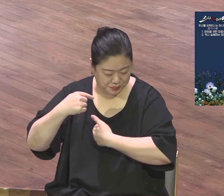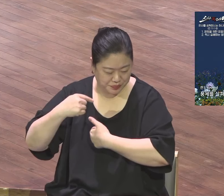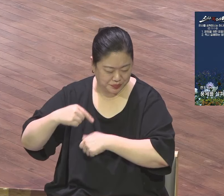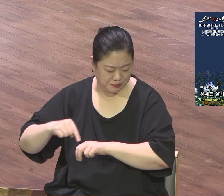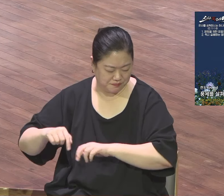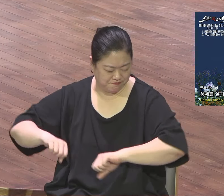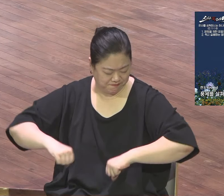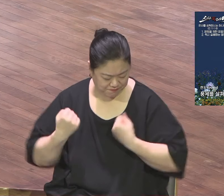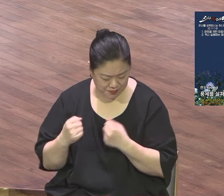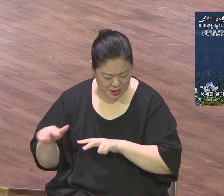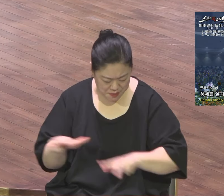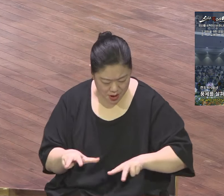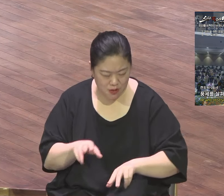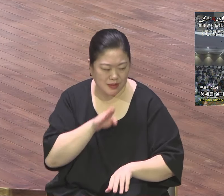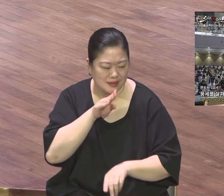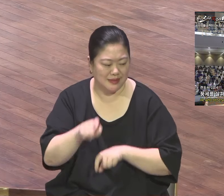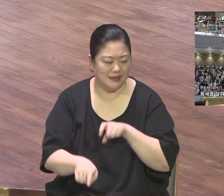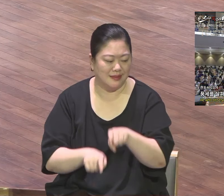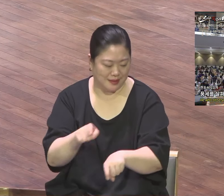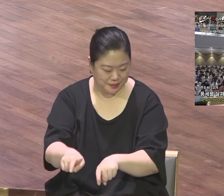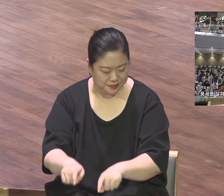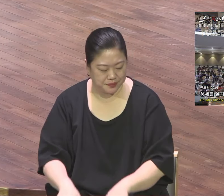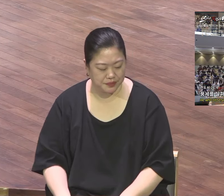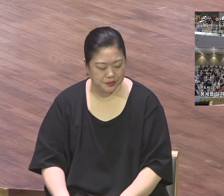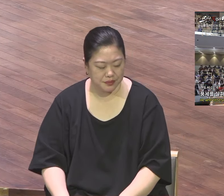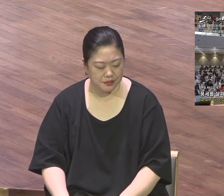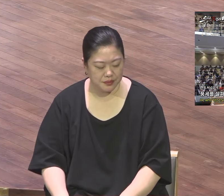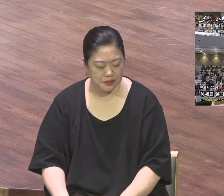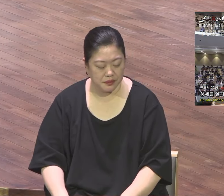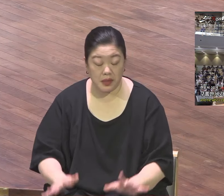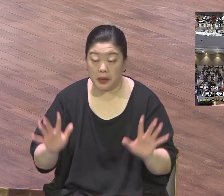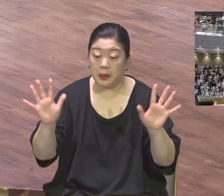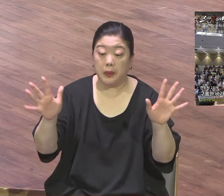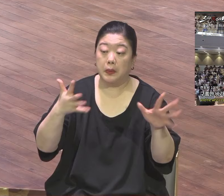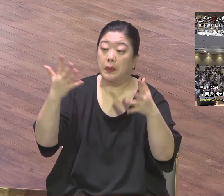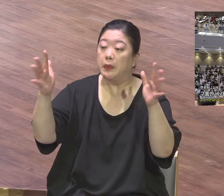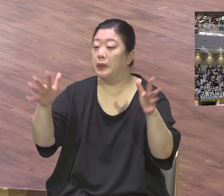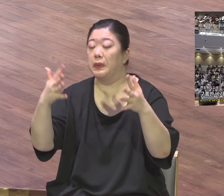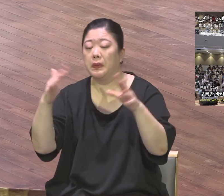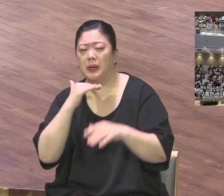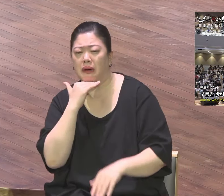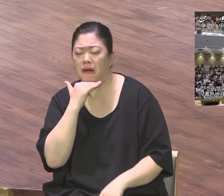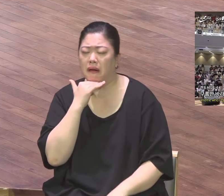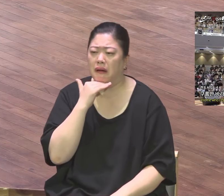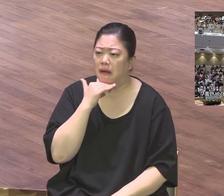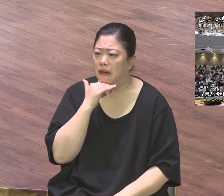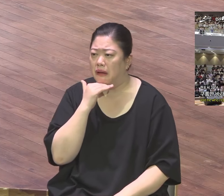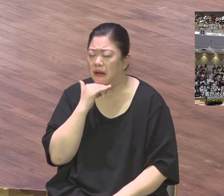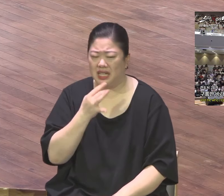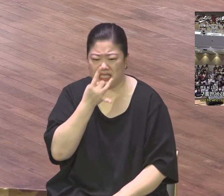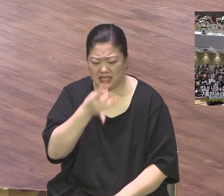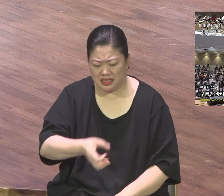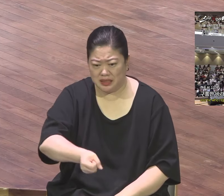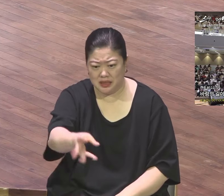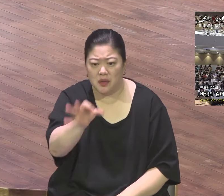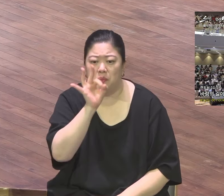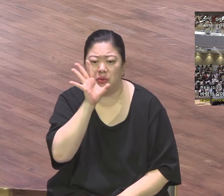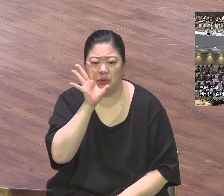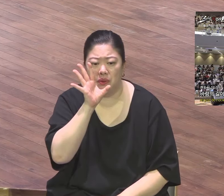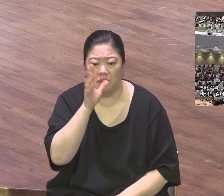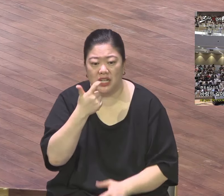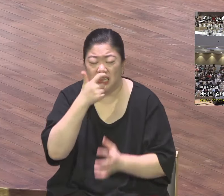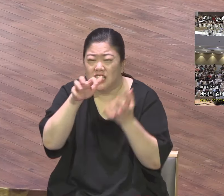4절입니다. 풍세를 살펴보는 자는 다정하지 못할 것이요 구름만 바라보는 자는 거두지